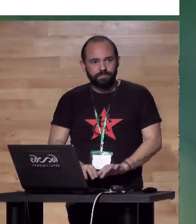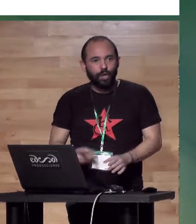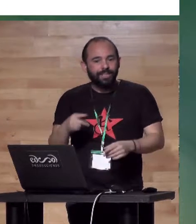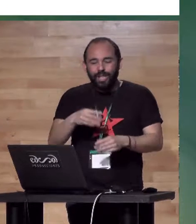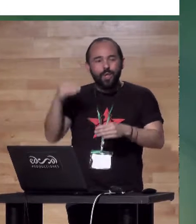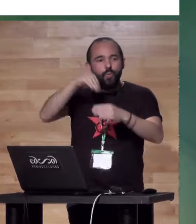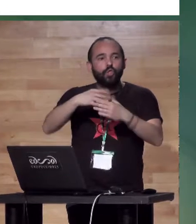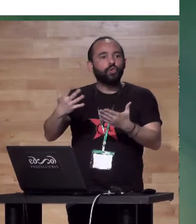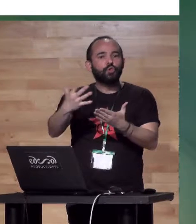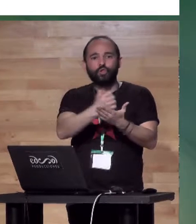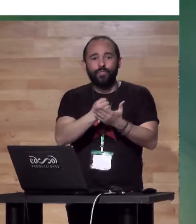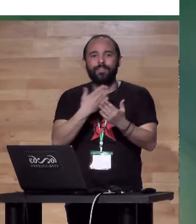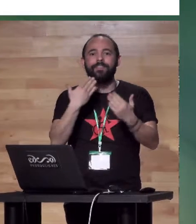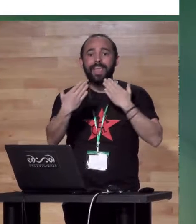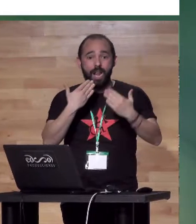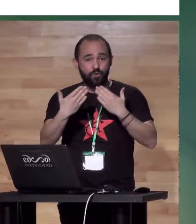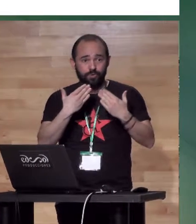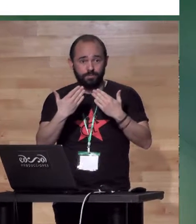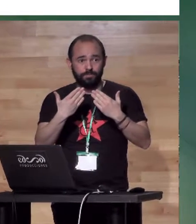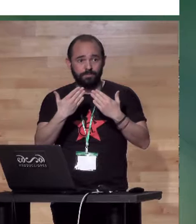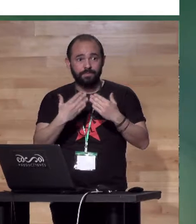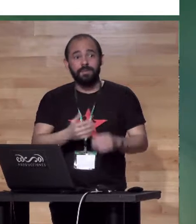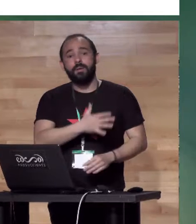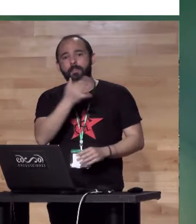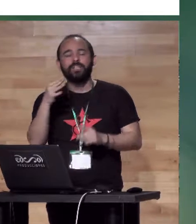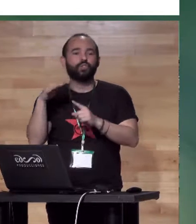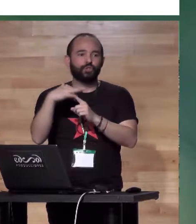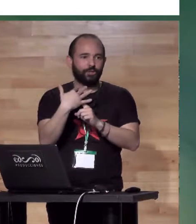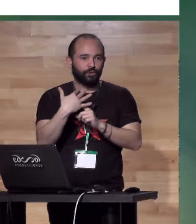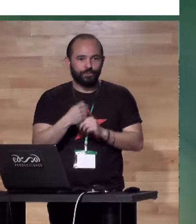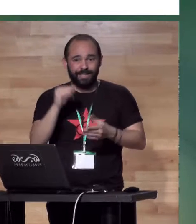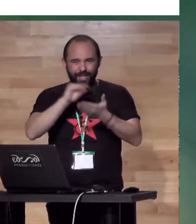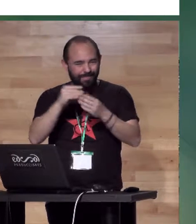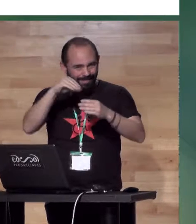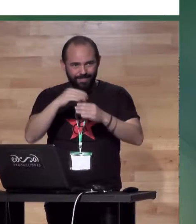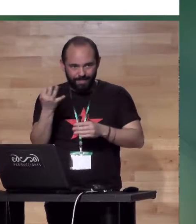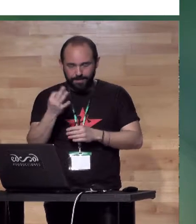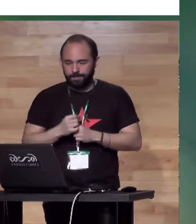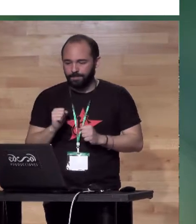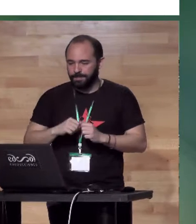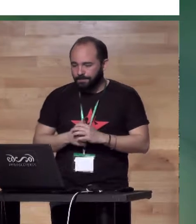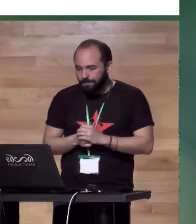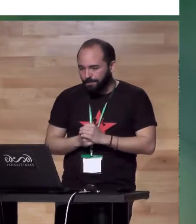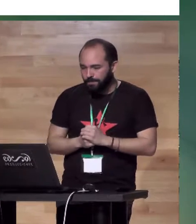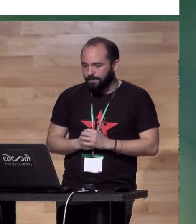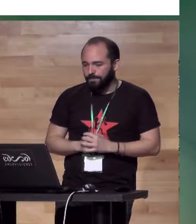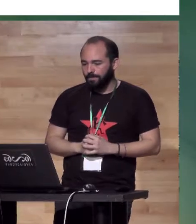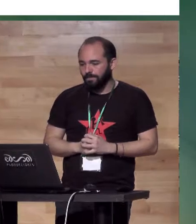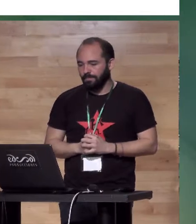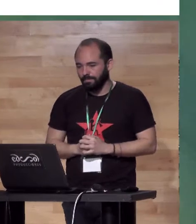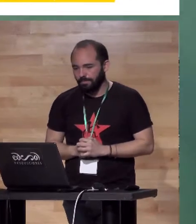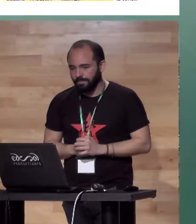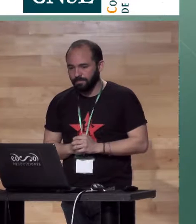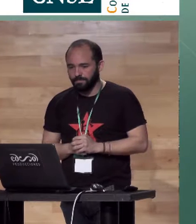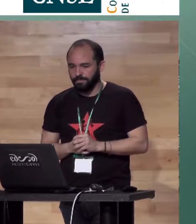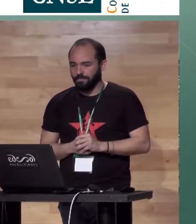pregunta y elabora un texto. Esto es un diálogo y incluye el contexto